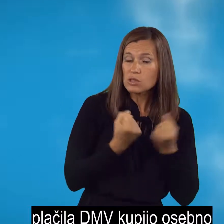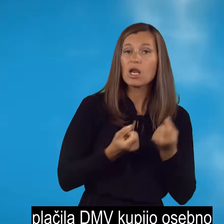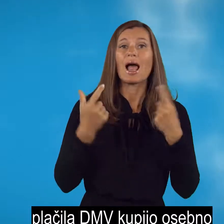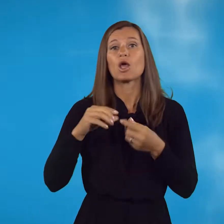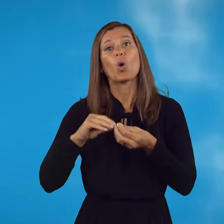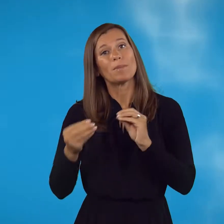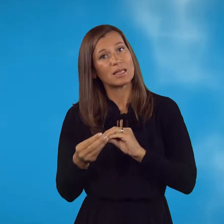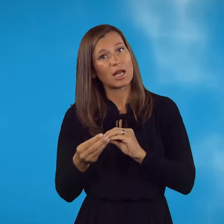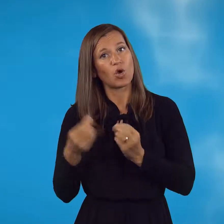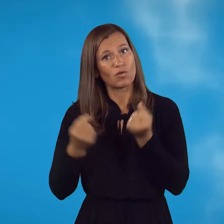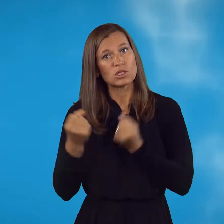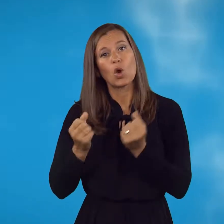vozilo z najmanj 5 sedeži.